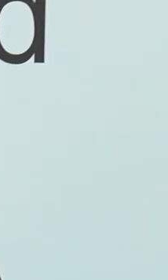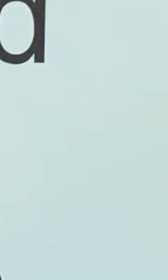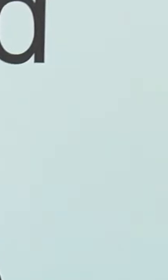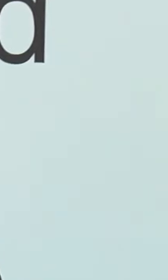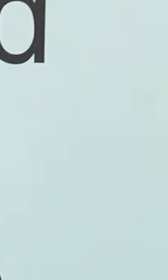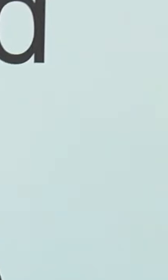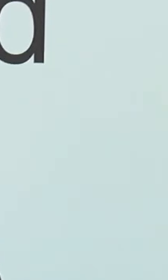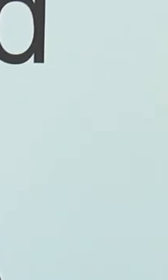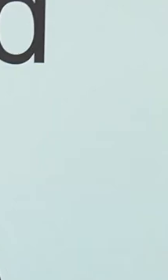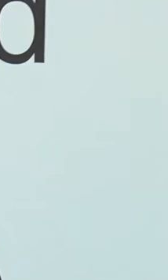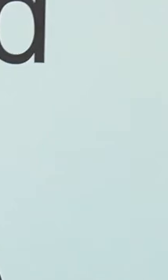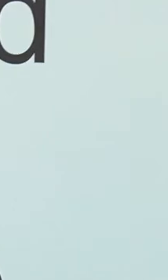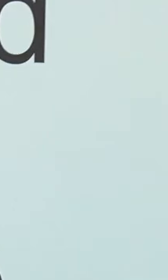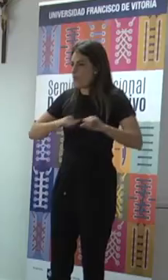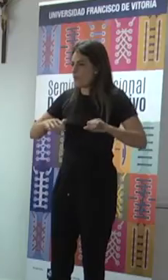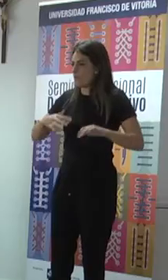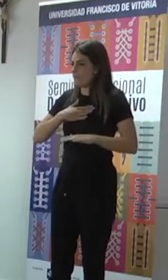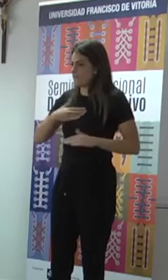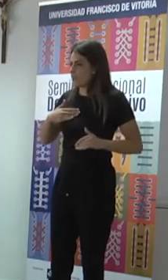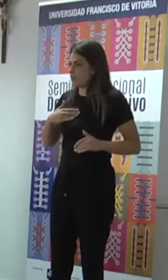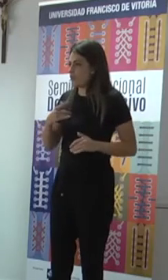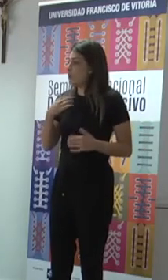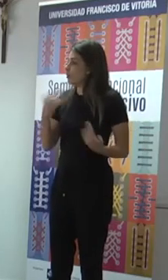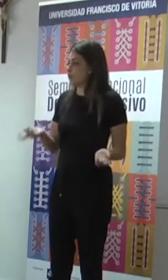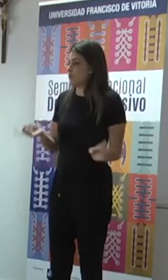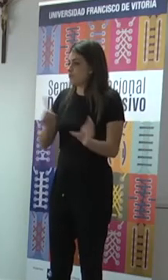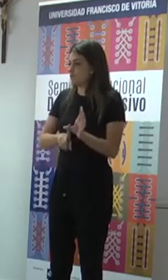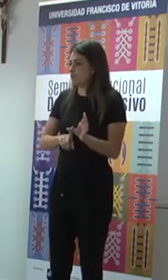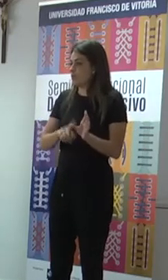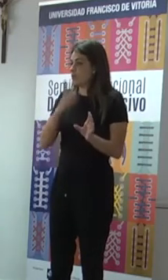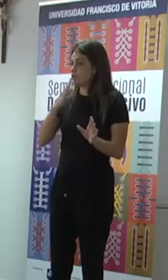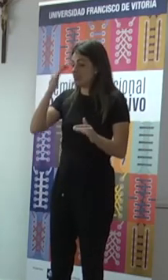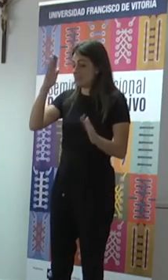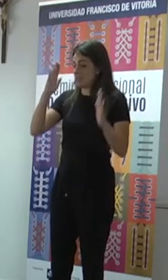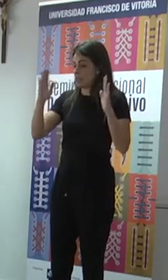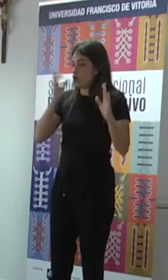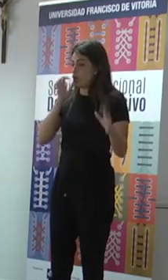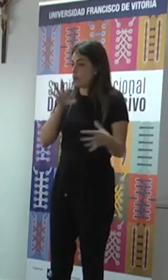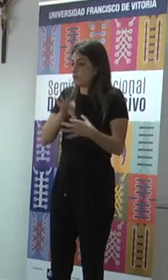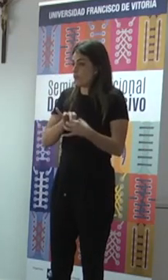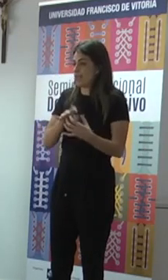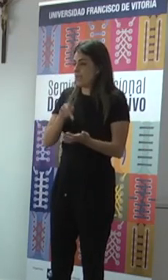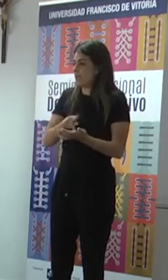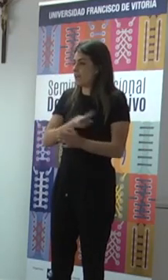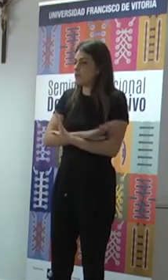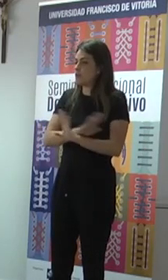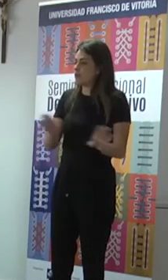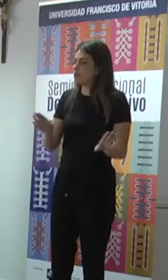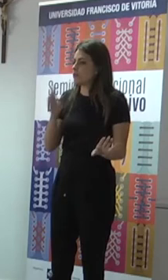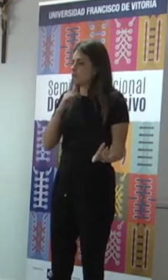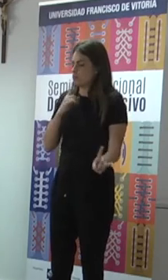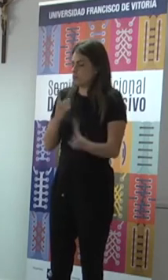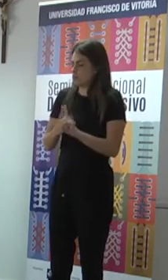moverme, quería estar pues ahí. Entonces lo único que me cuadró en esa opción era INEF. Y dije, pues nada, INEF, a muerte.